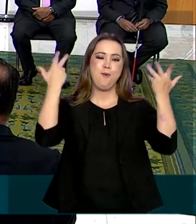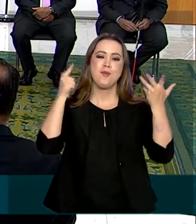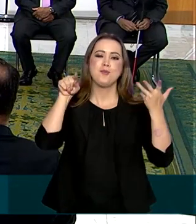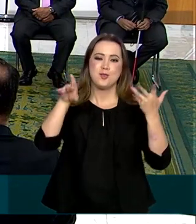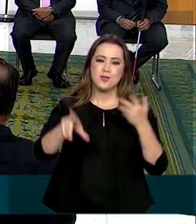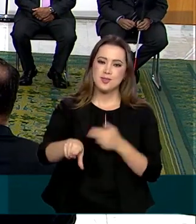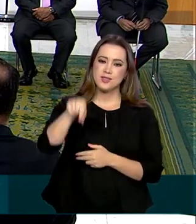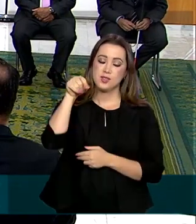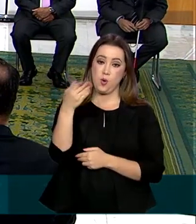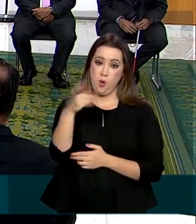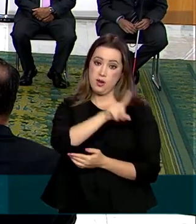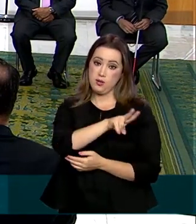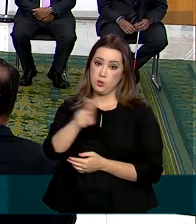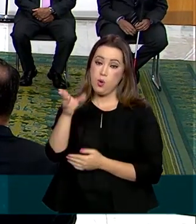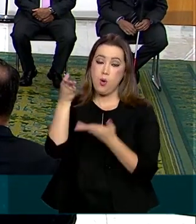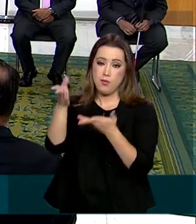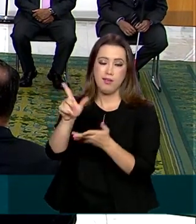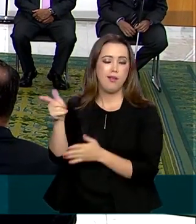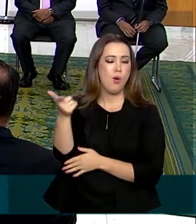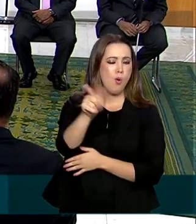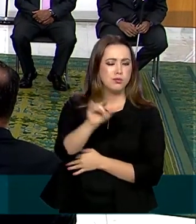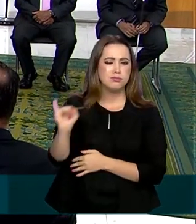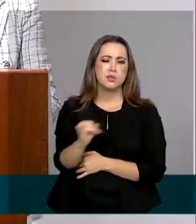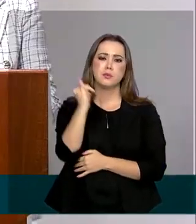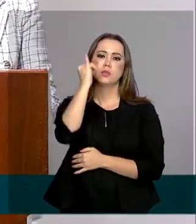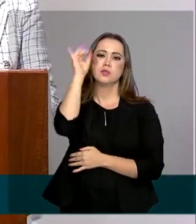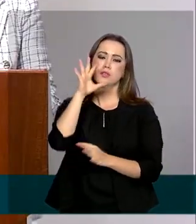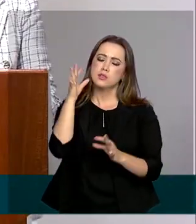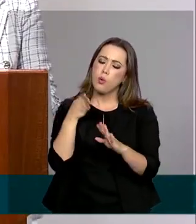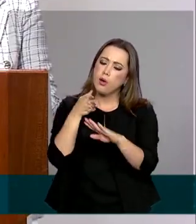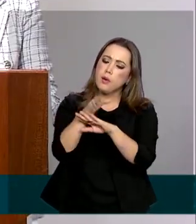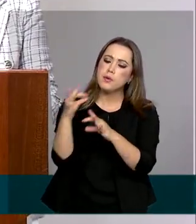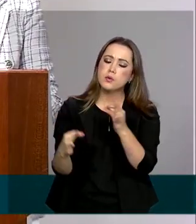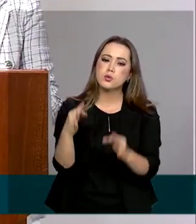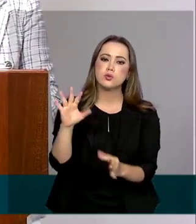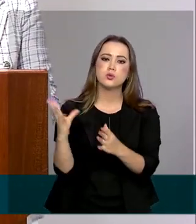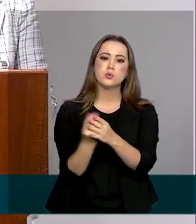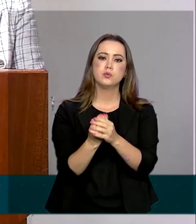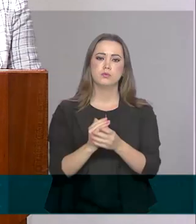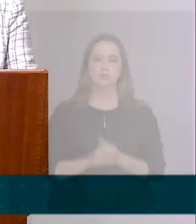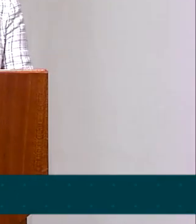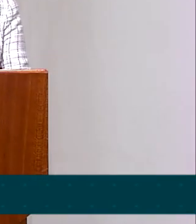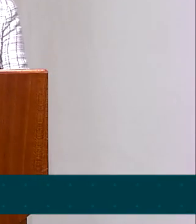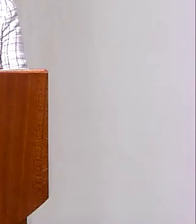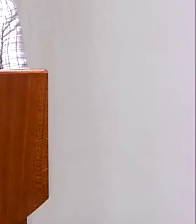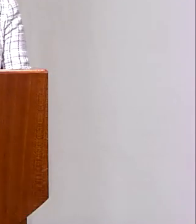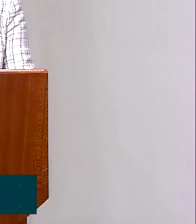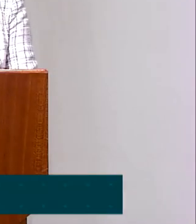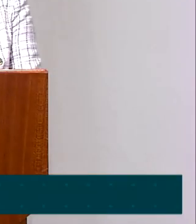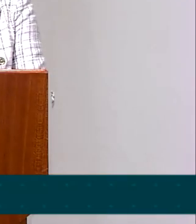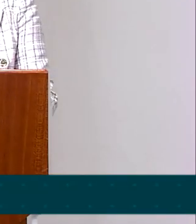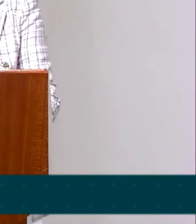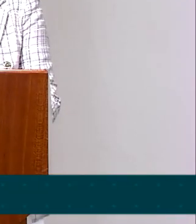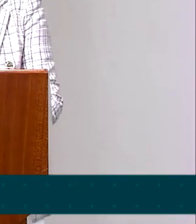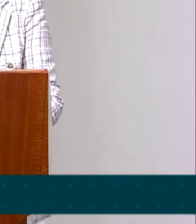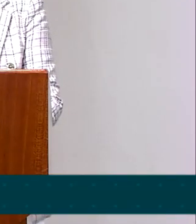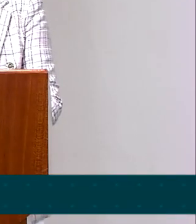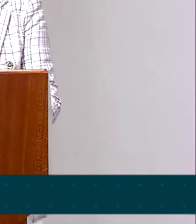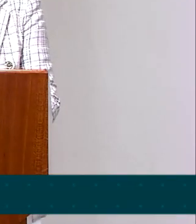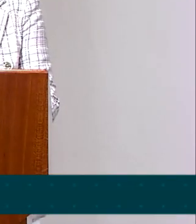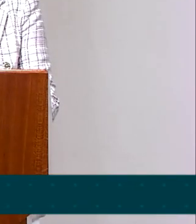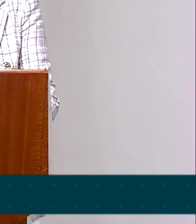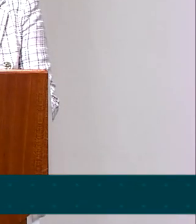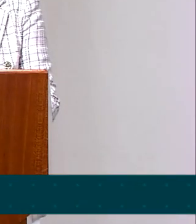de Panoeiro. Para ela, mais um gesto em direção à justiça e inclusão. Infelizmente, a deficiência ainda é considerada